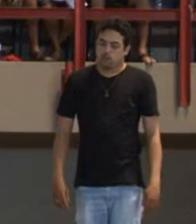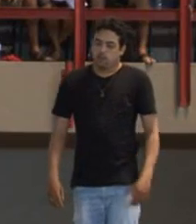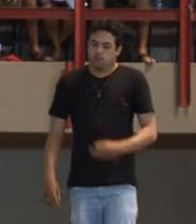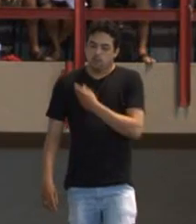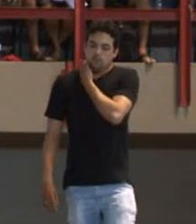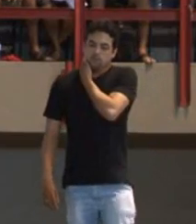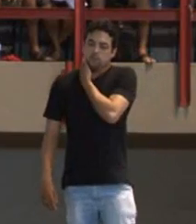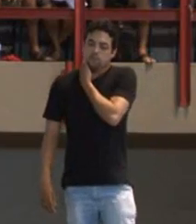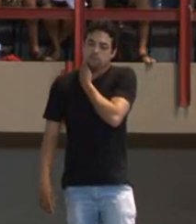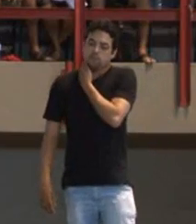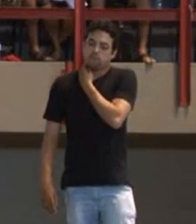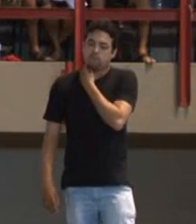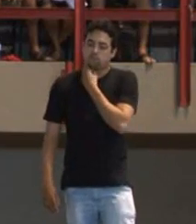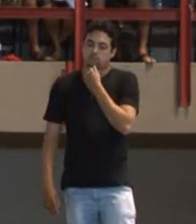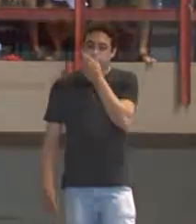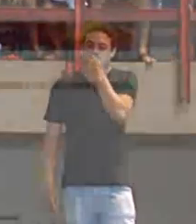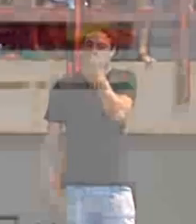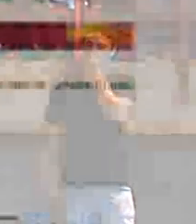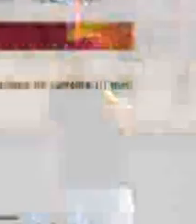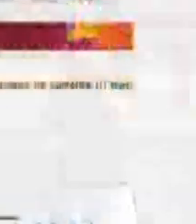questão depois dessa.